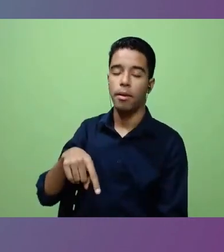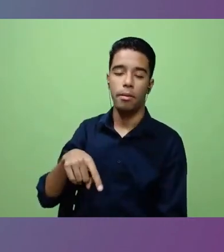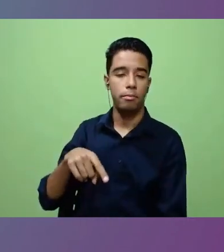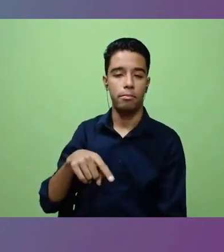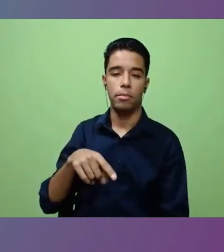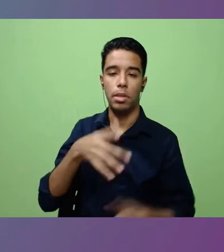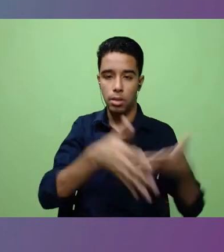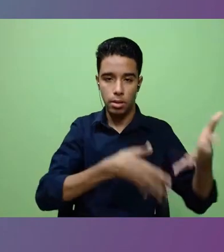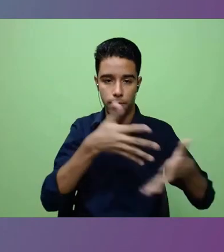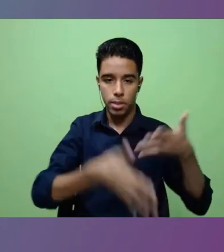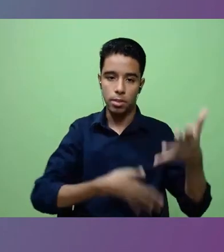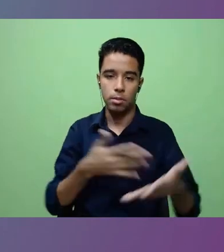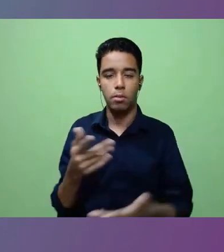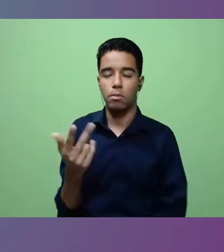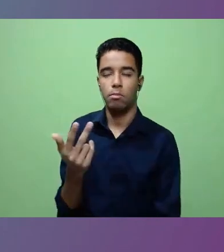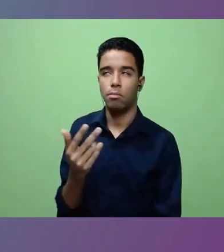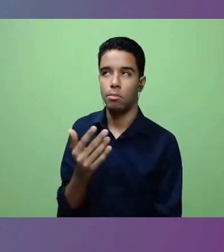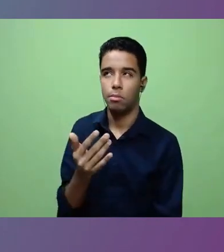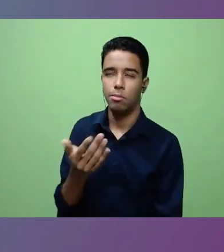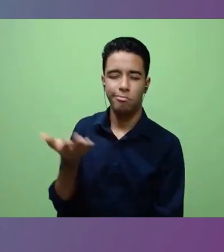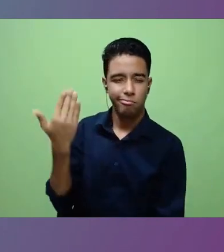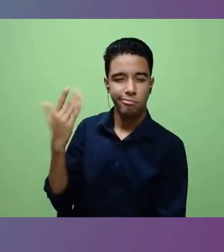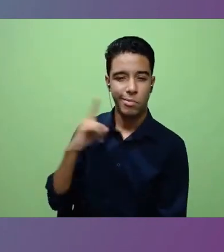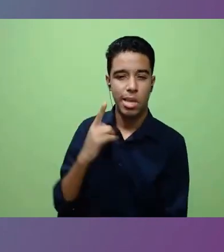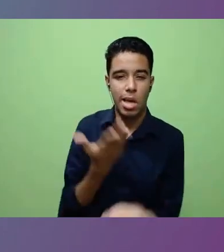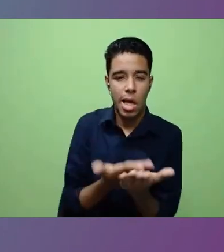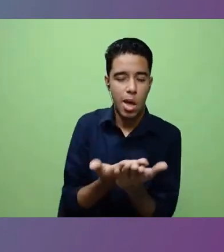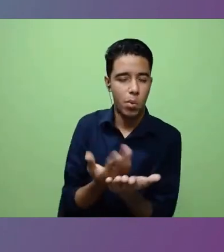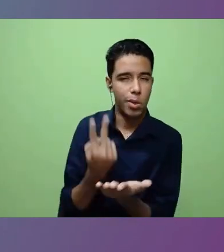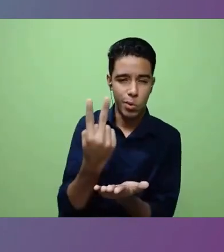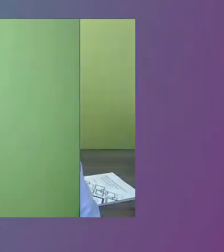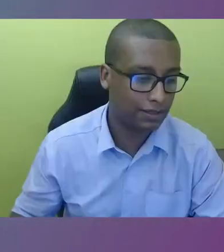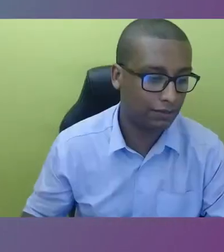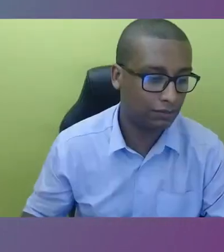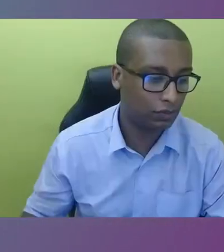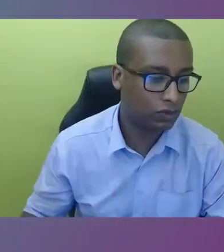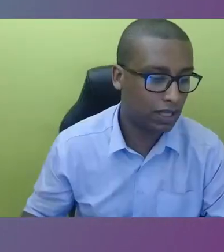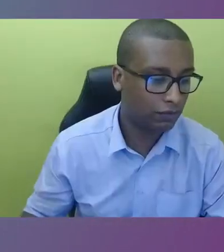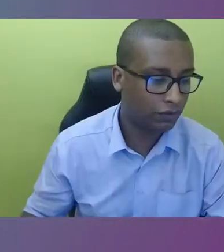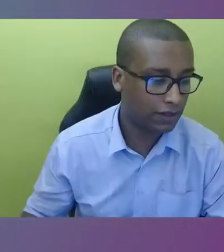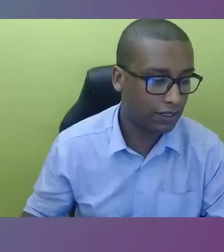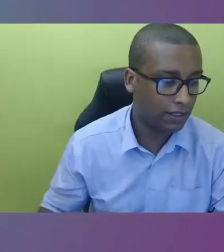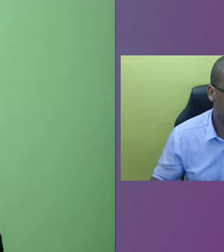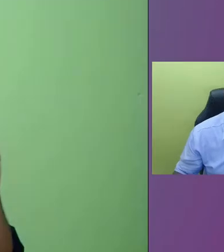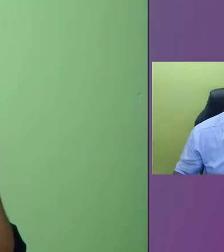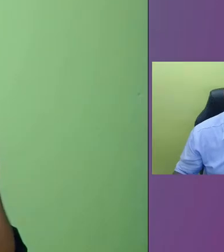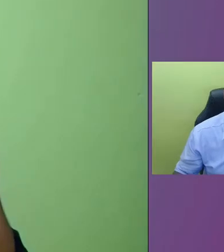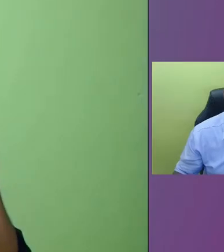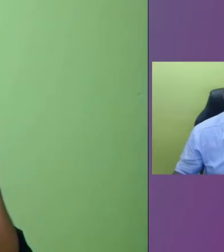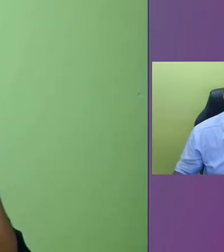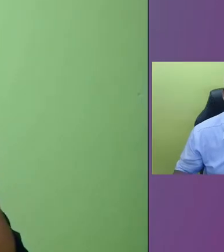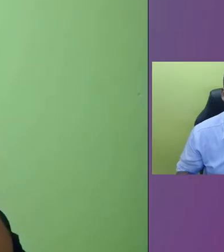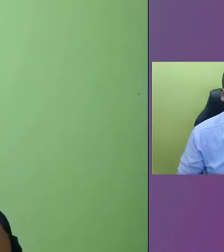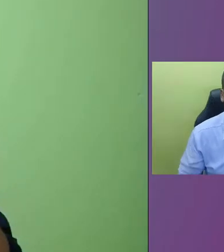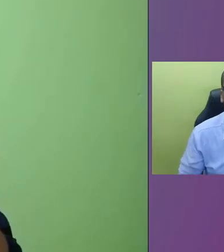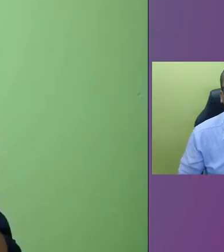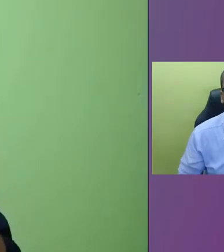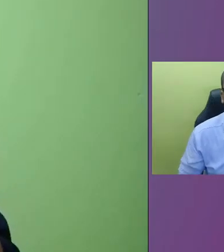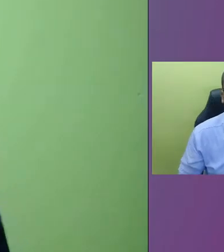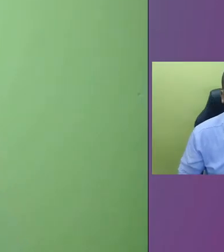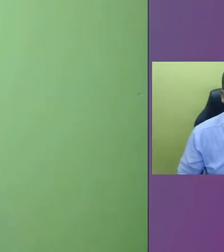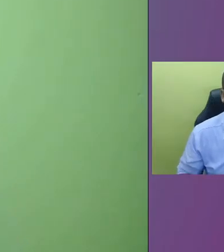número 2. Acho que 2. Eu vou na sua casa. Gustavo, faz aí. Eu vou na sua